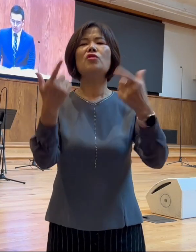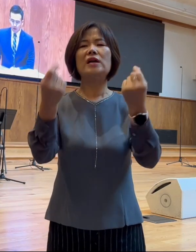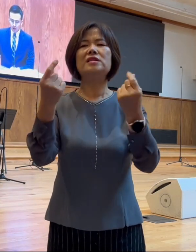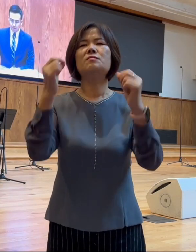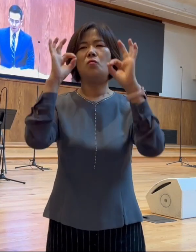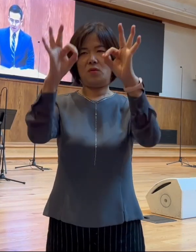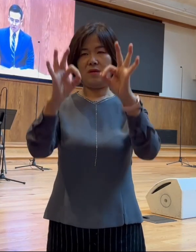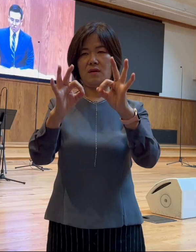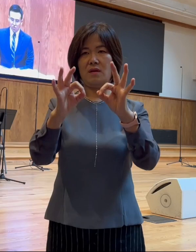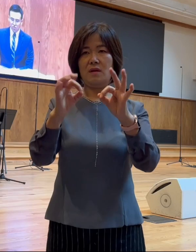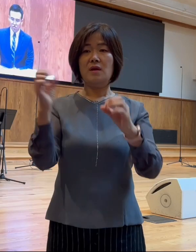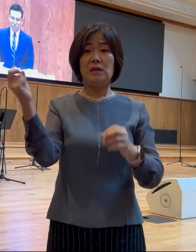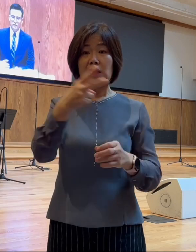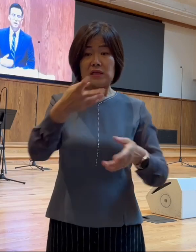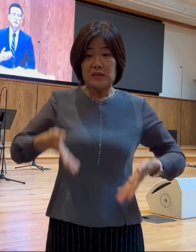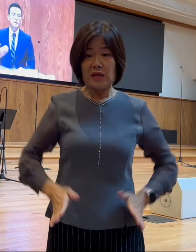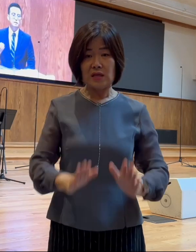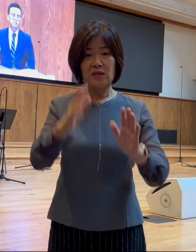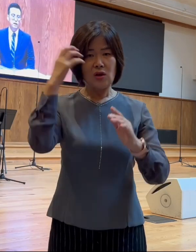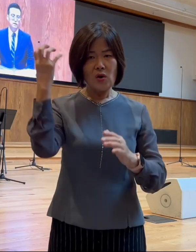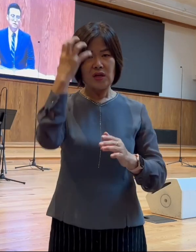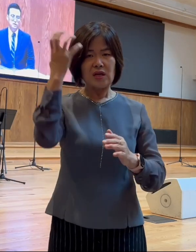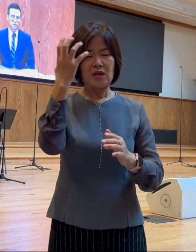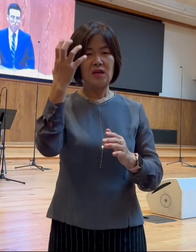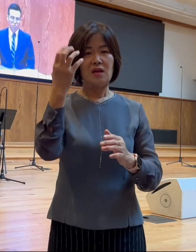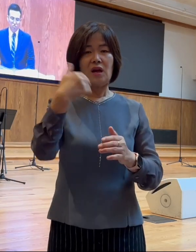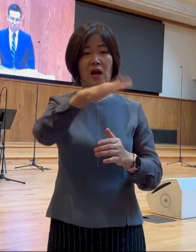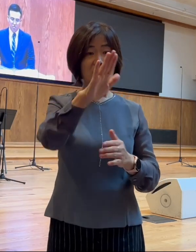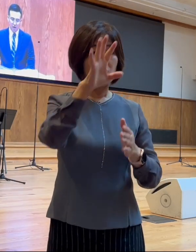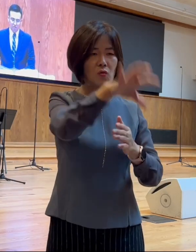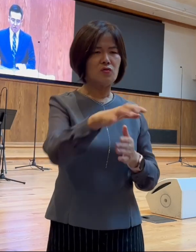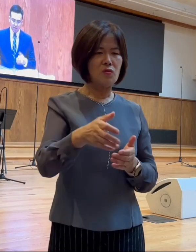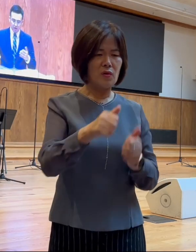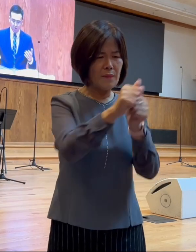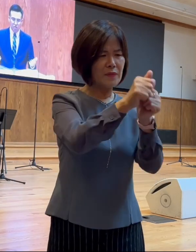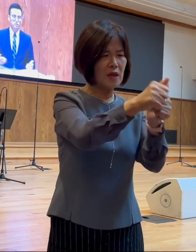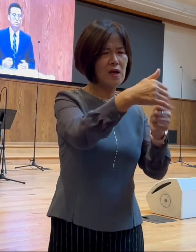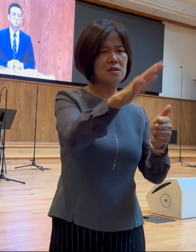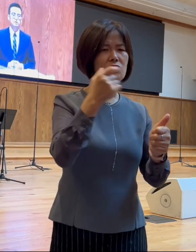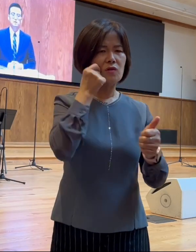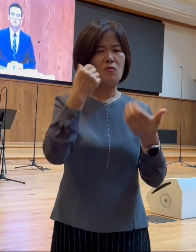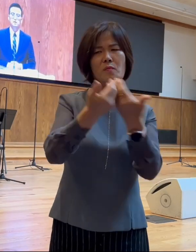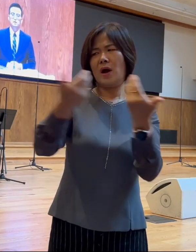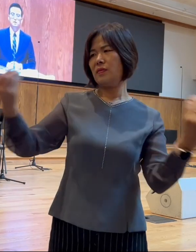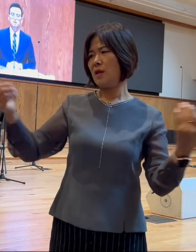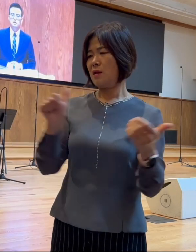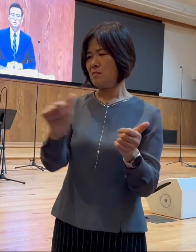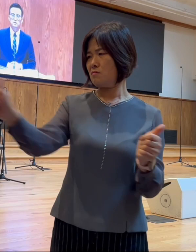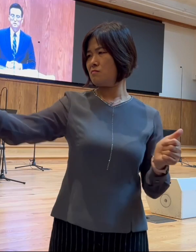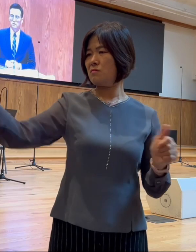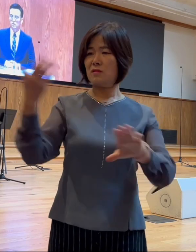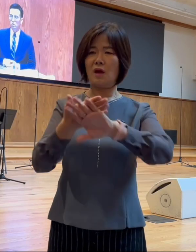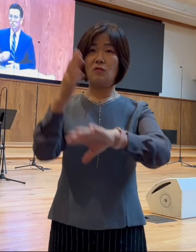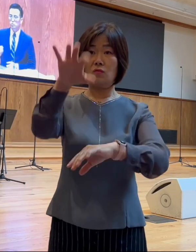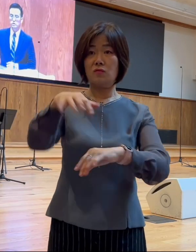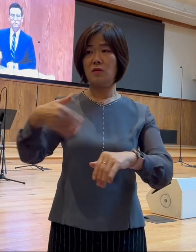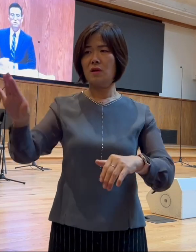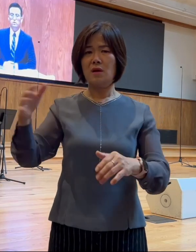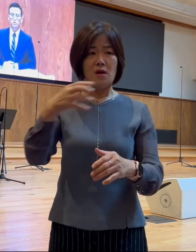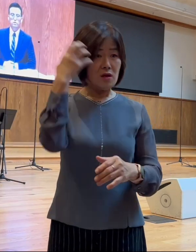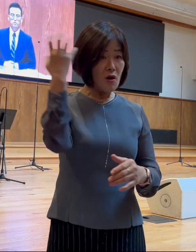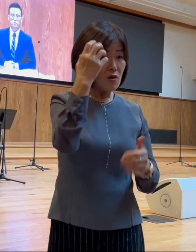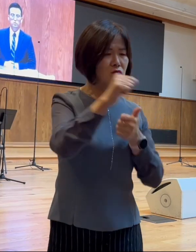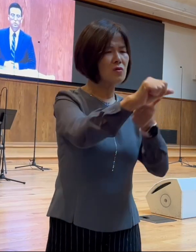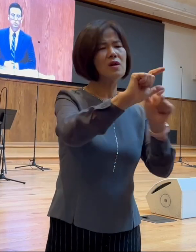영이 나아가는 방향으로 내 생각이 함께 가지 아니하고 반대 방향으로 가는 겁니다. 즉 그 영을 쫓지 않는